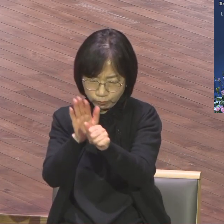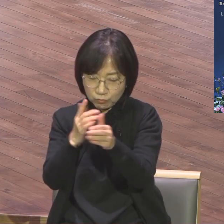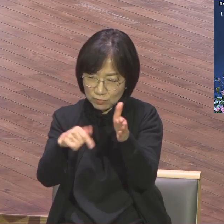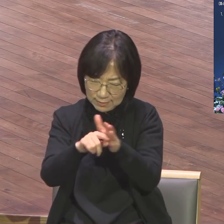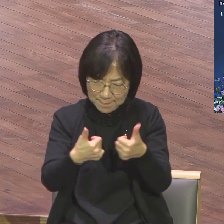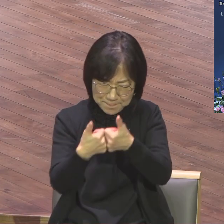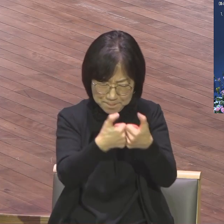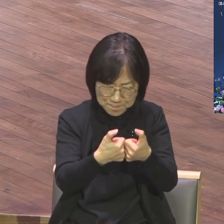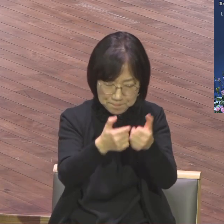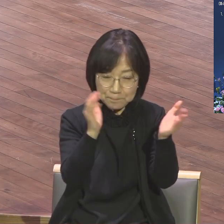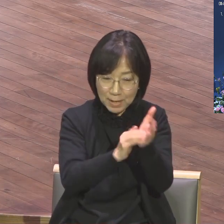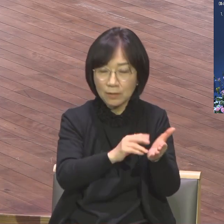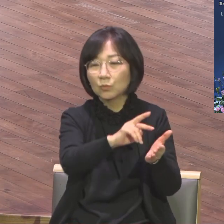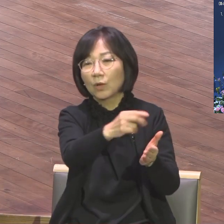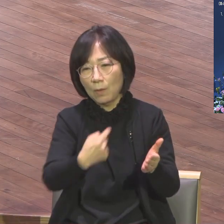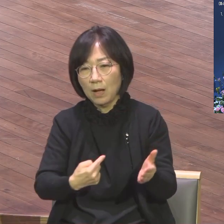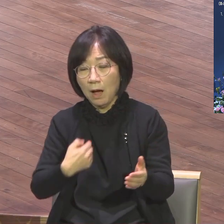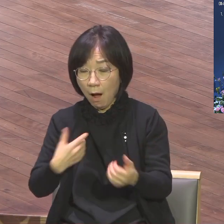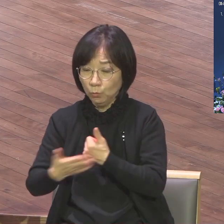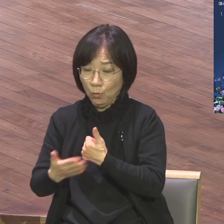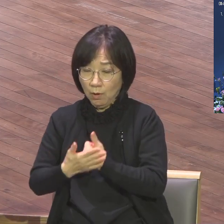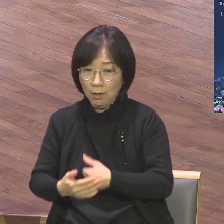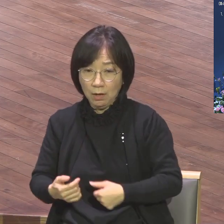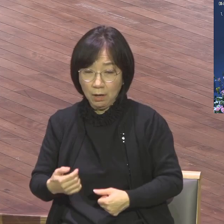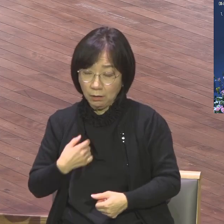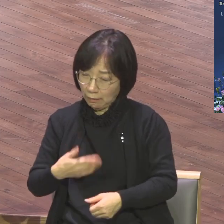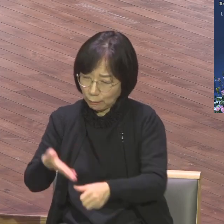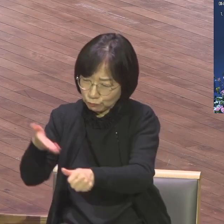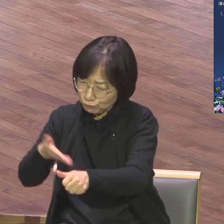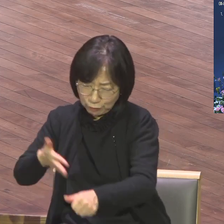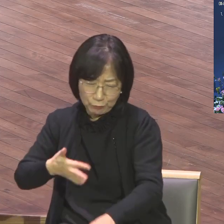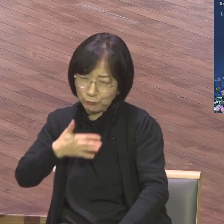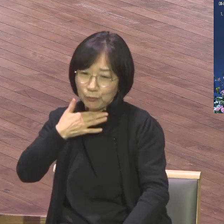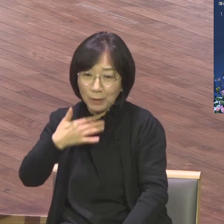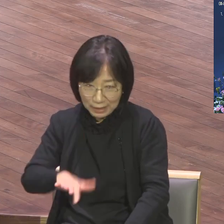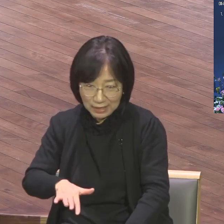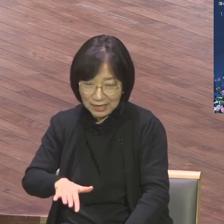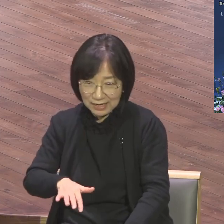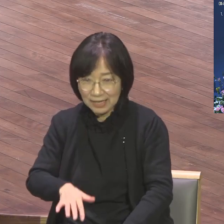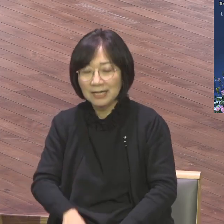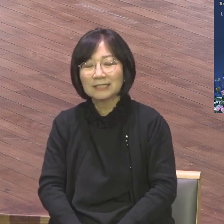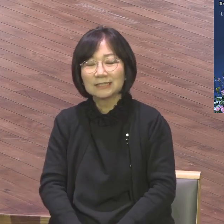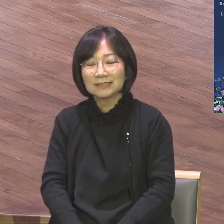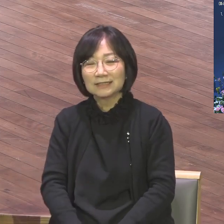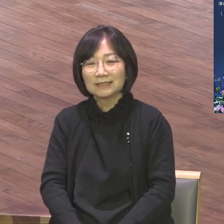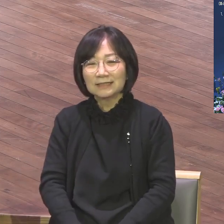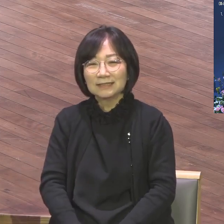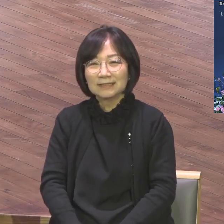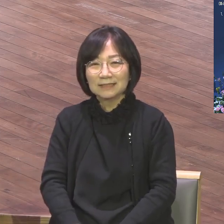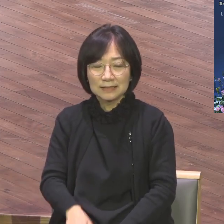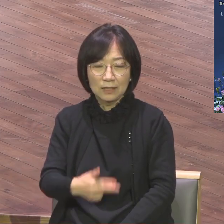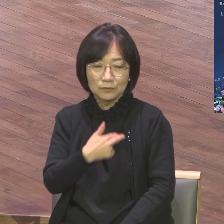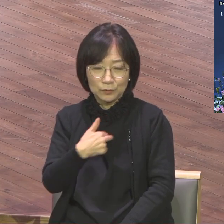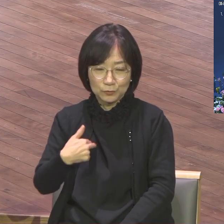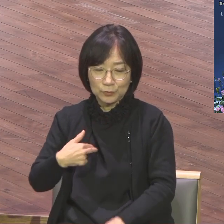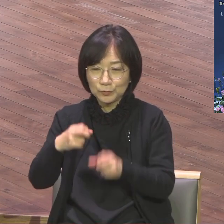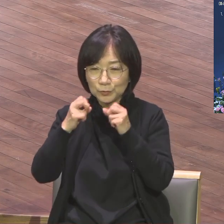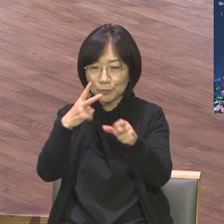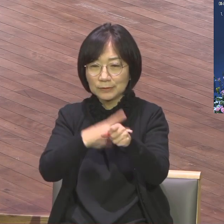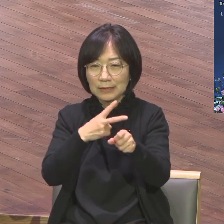동생이 다 해준 거요. 자 그렇게 해서 하나님이 하시는 방법이었어요. 그래서 이 졸업했기